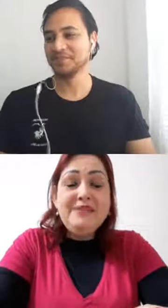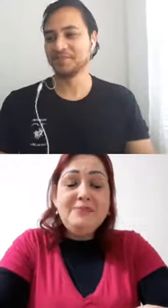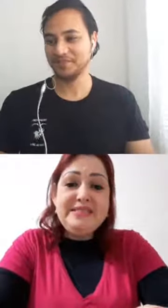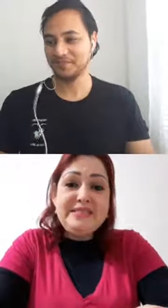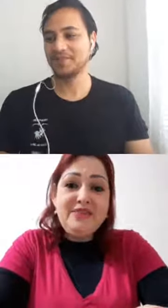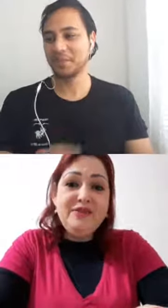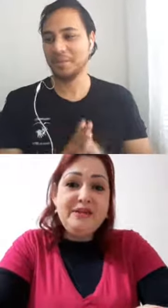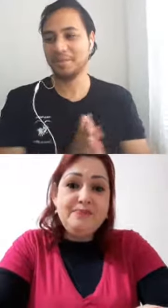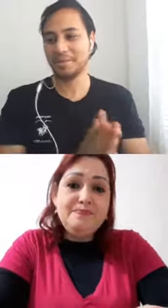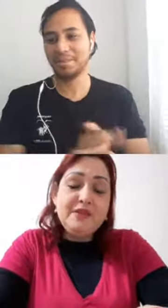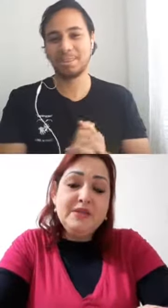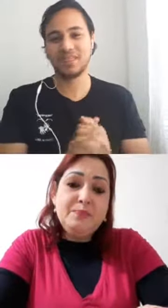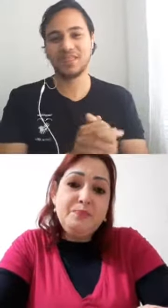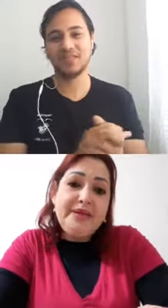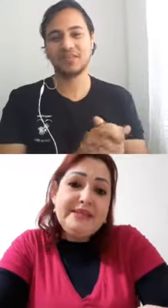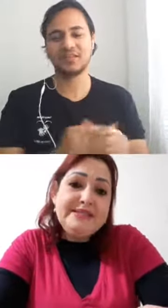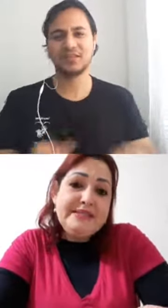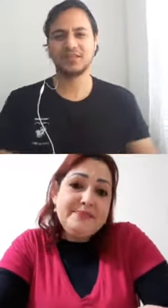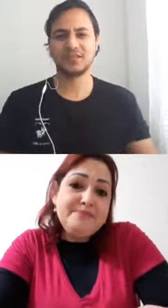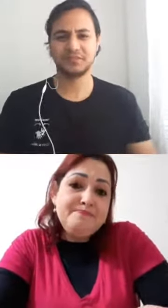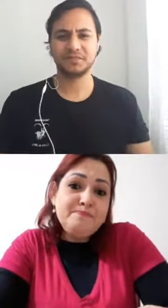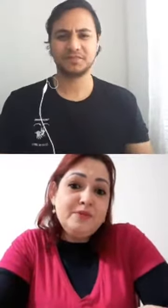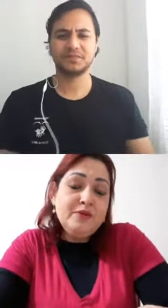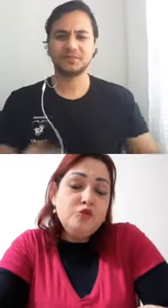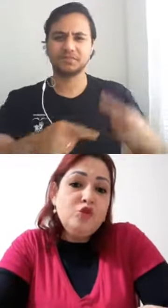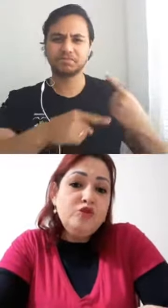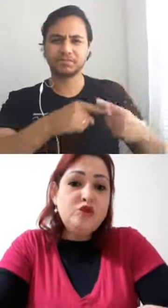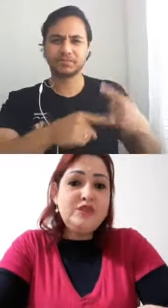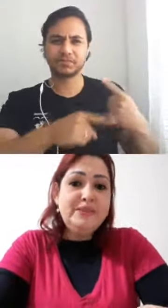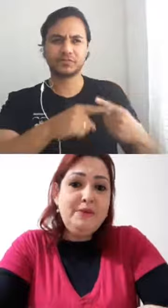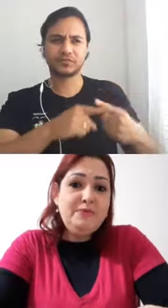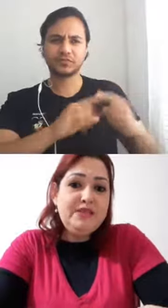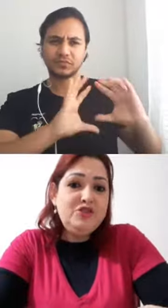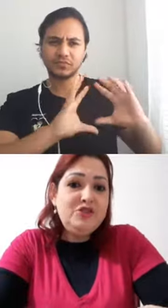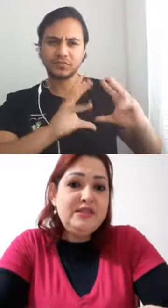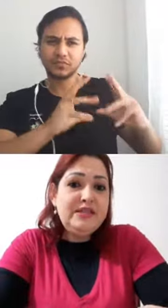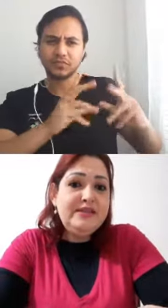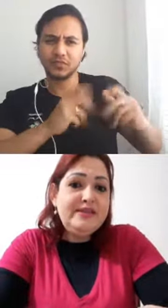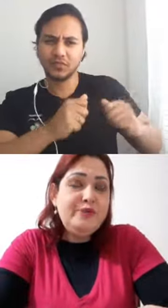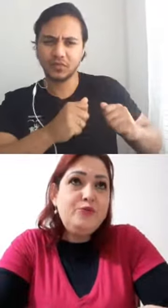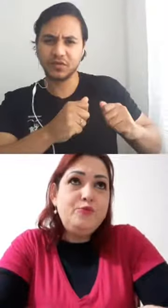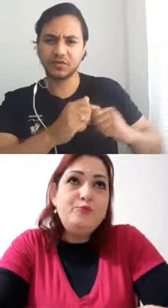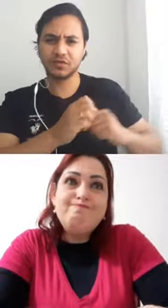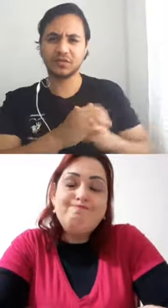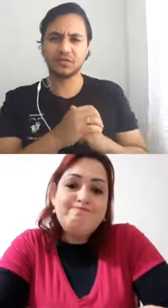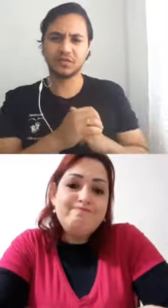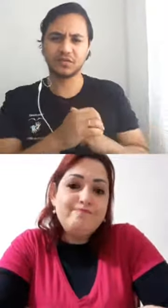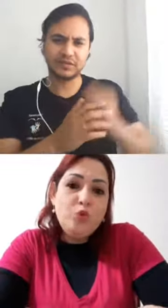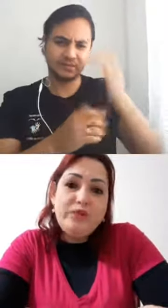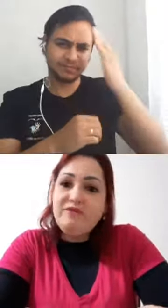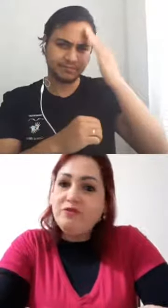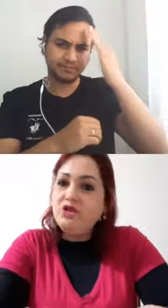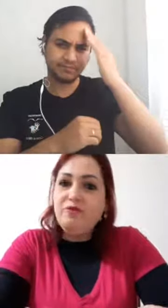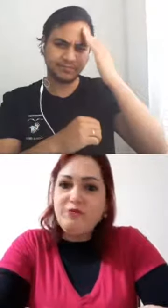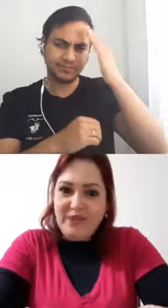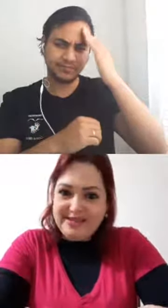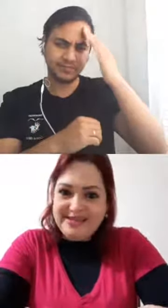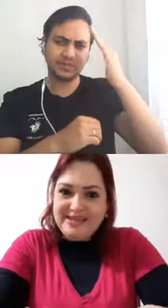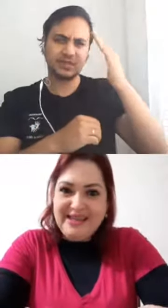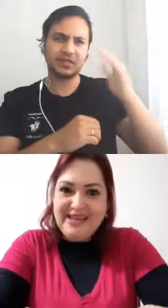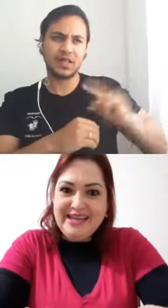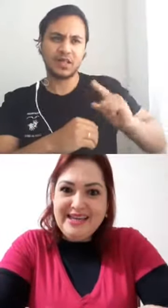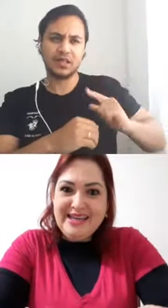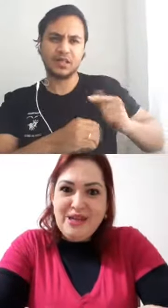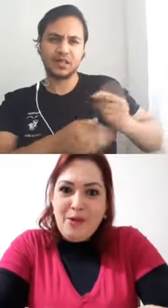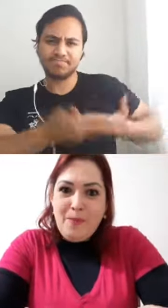bem específica, porque assim, todos nós sabemos que a gente tem que ter um nível de convivência,